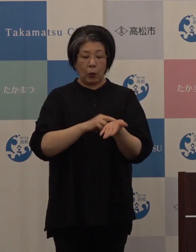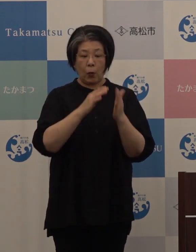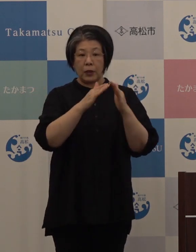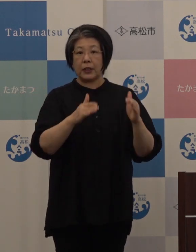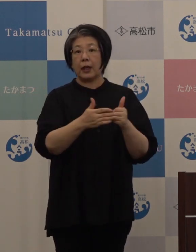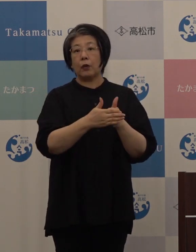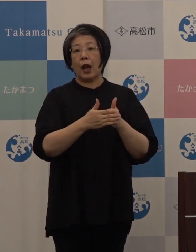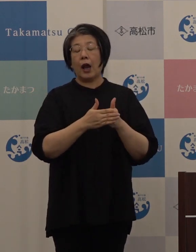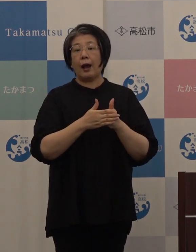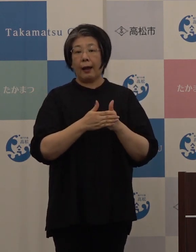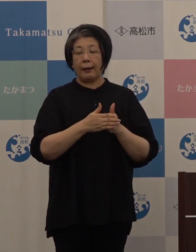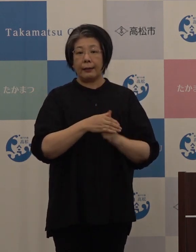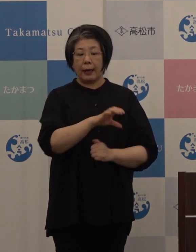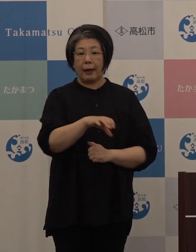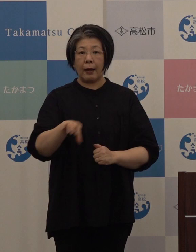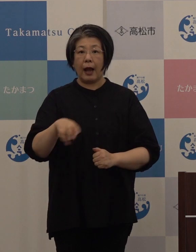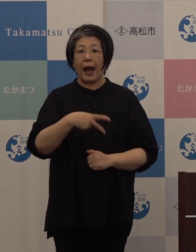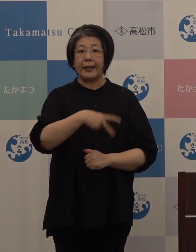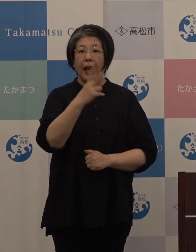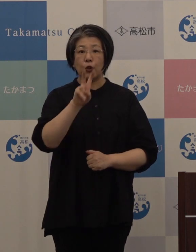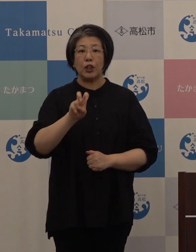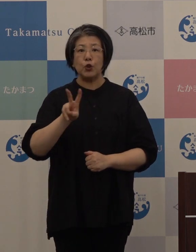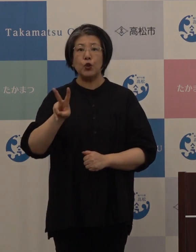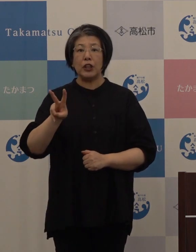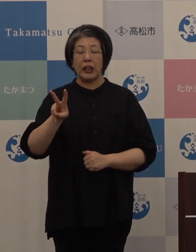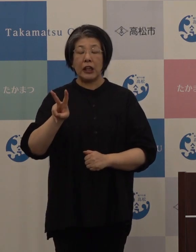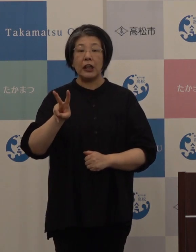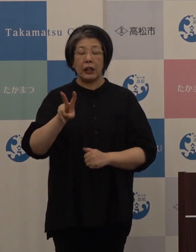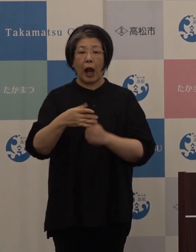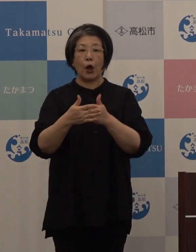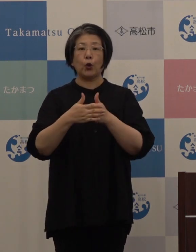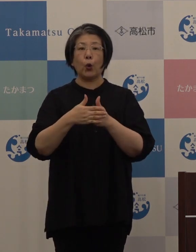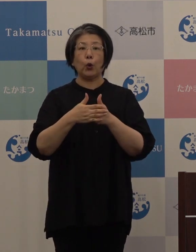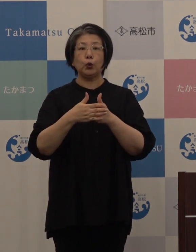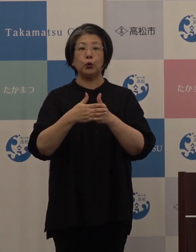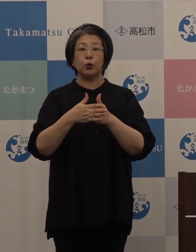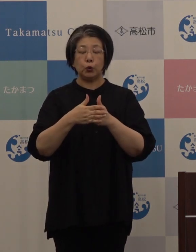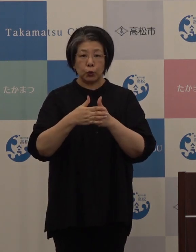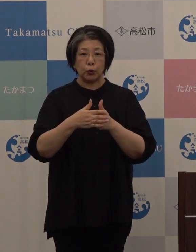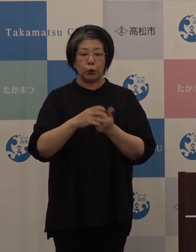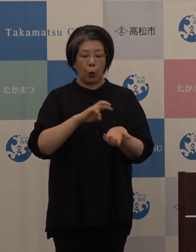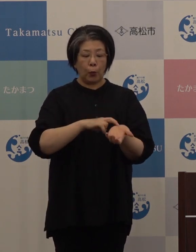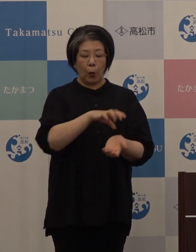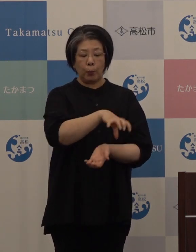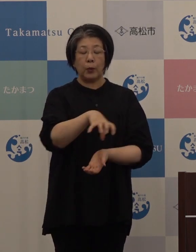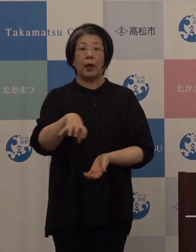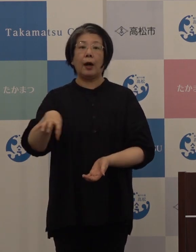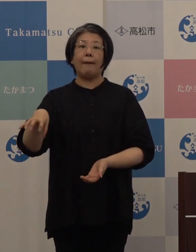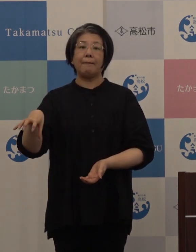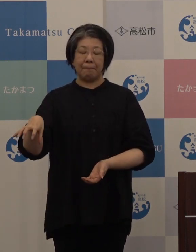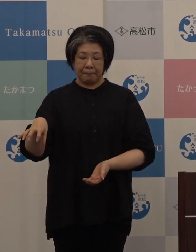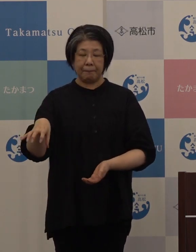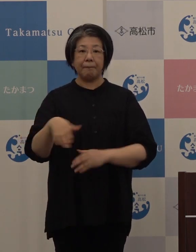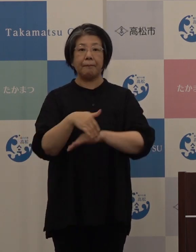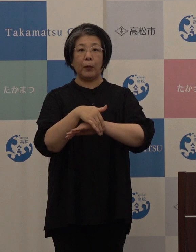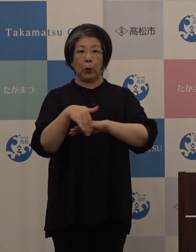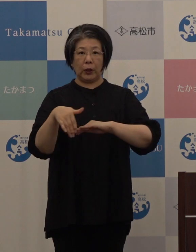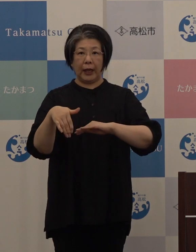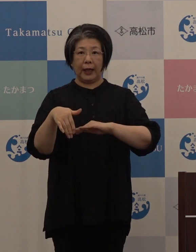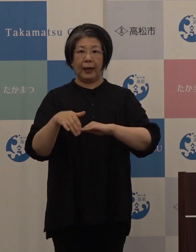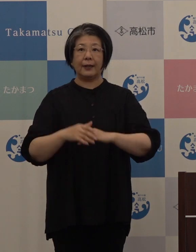きまして、今回は市内222の協力医療機関でワクチン接種を受けることができる予定でございます